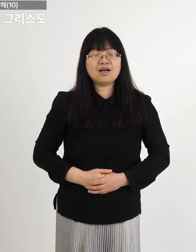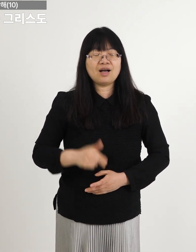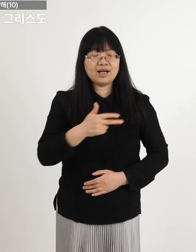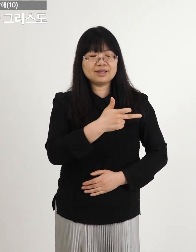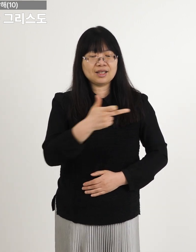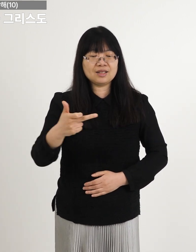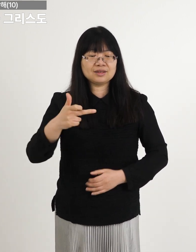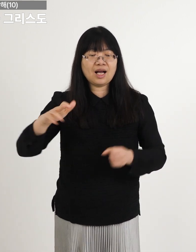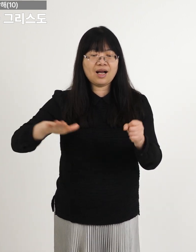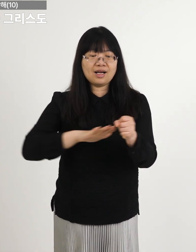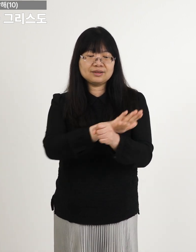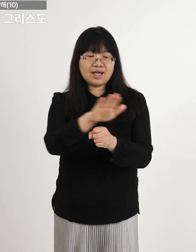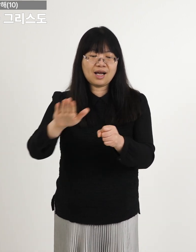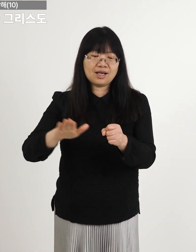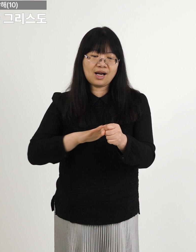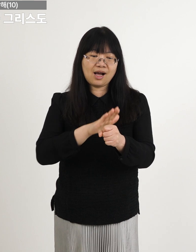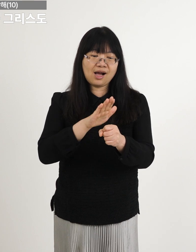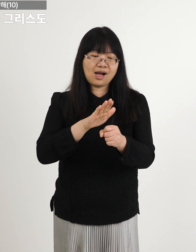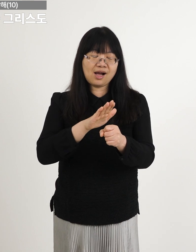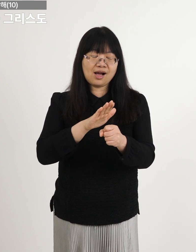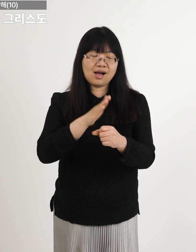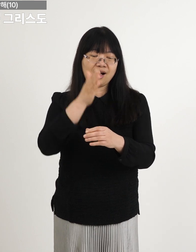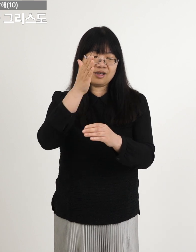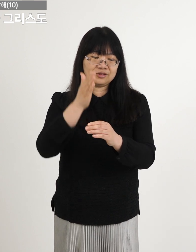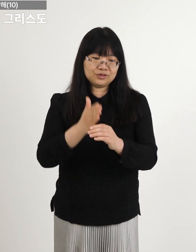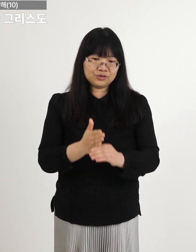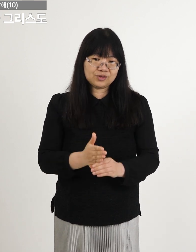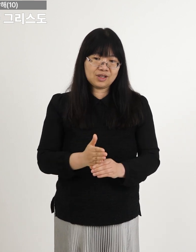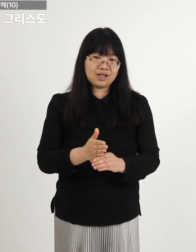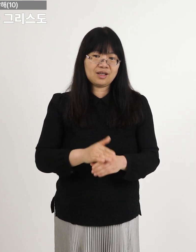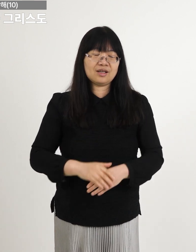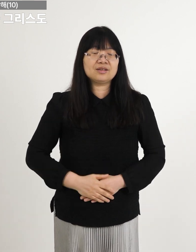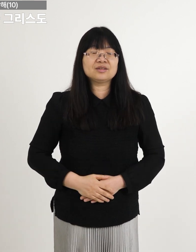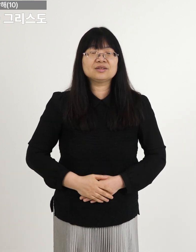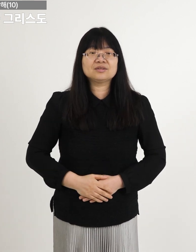크신 사랑 안에서